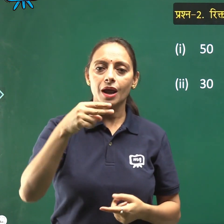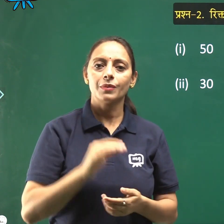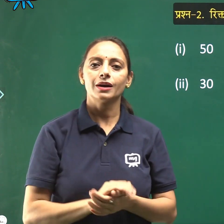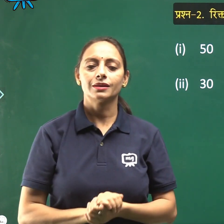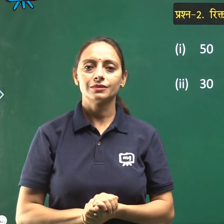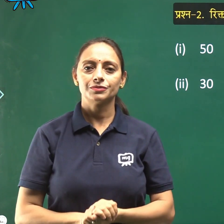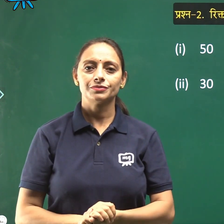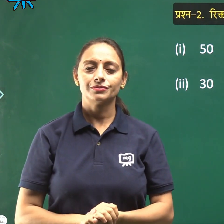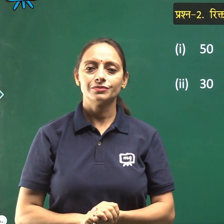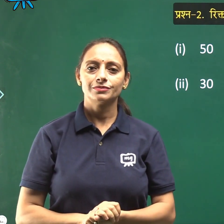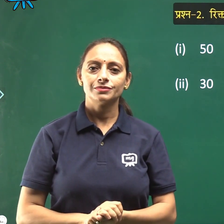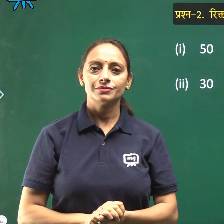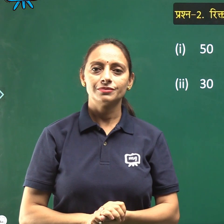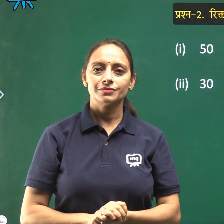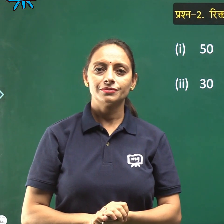बराबर